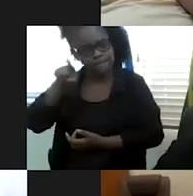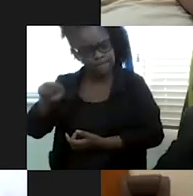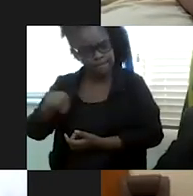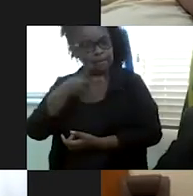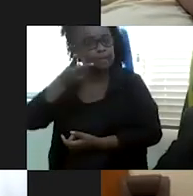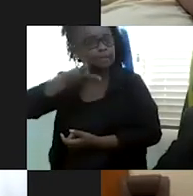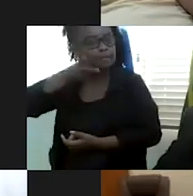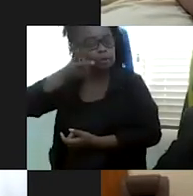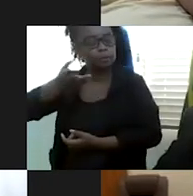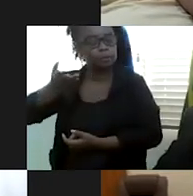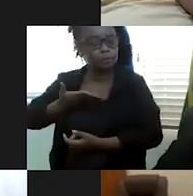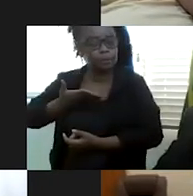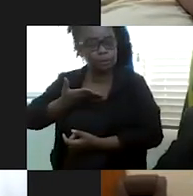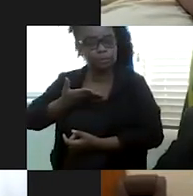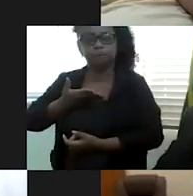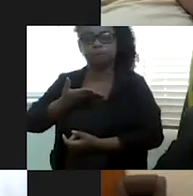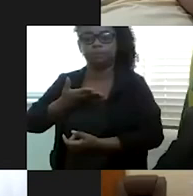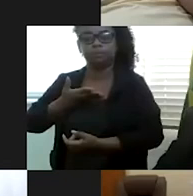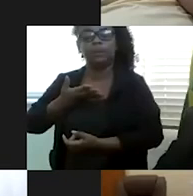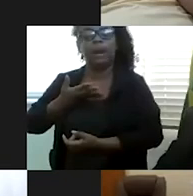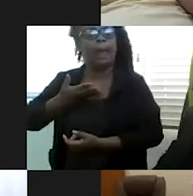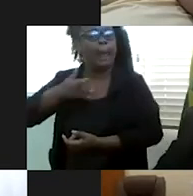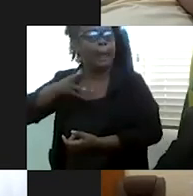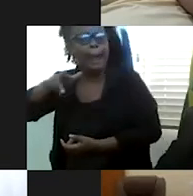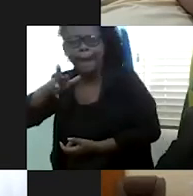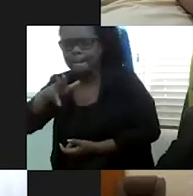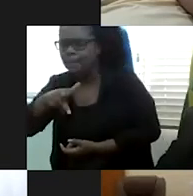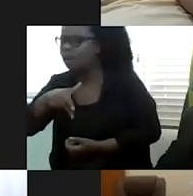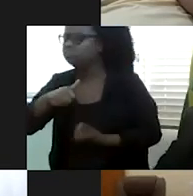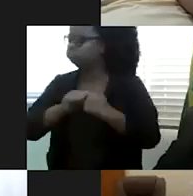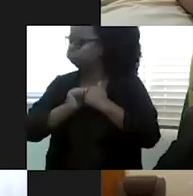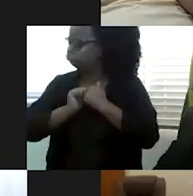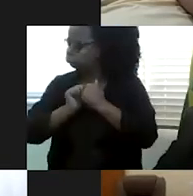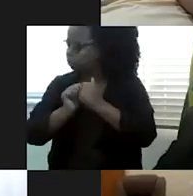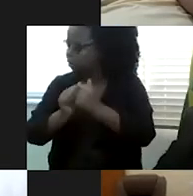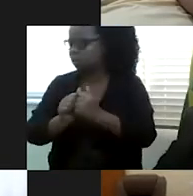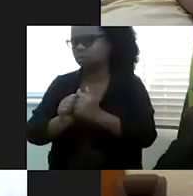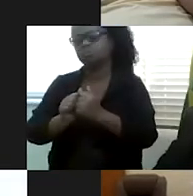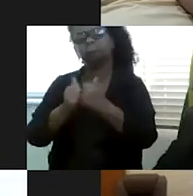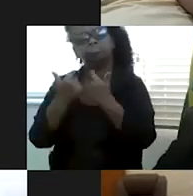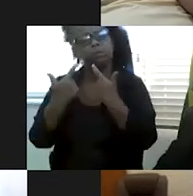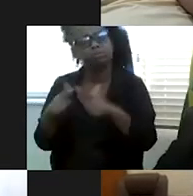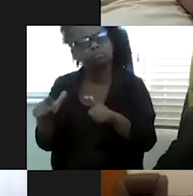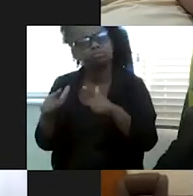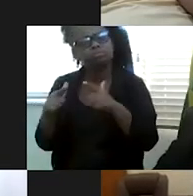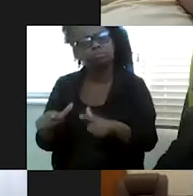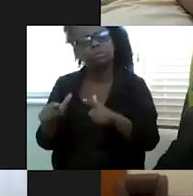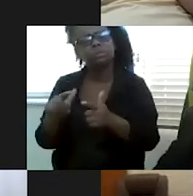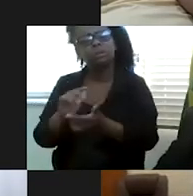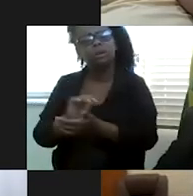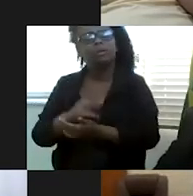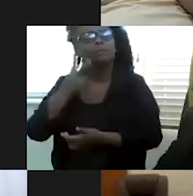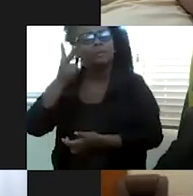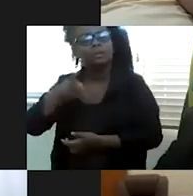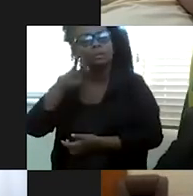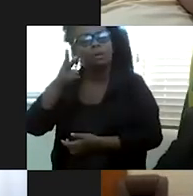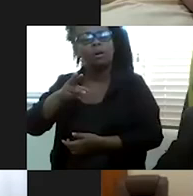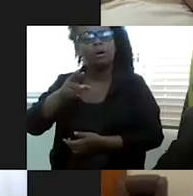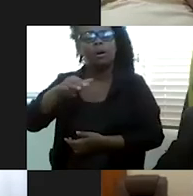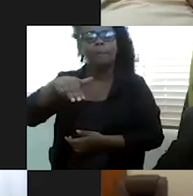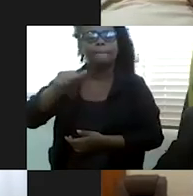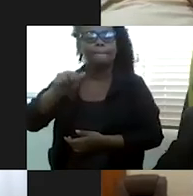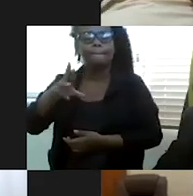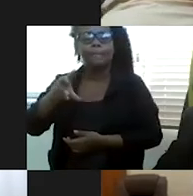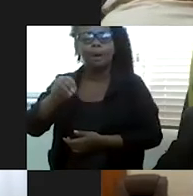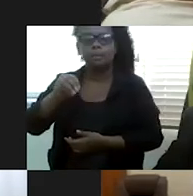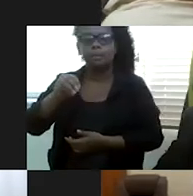vereador, amigo, grande amigo, irmão, companheiro de labuta, o vereador Marcos Tavares, que